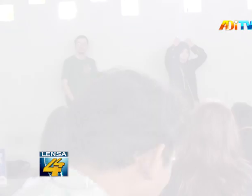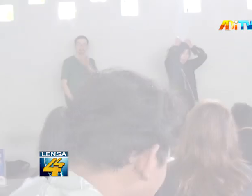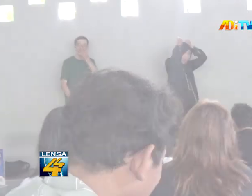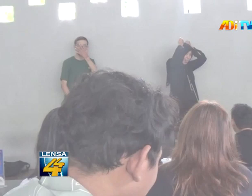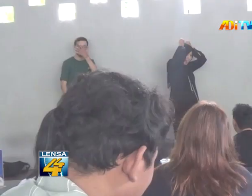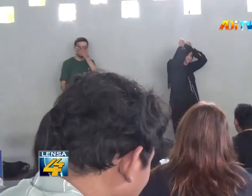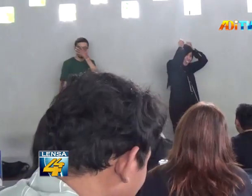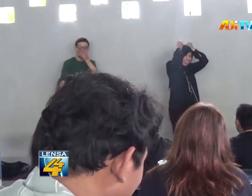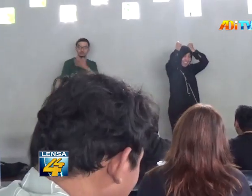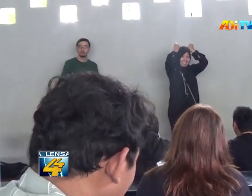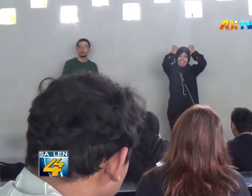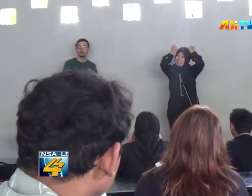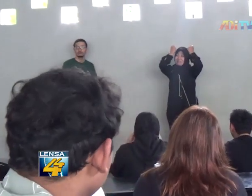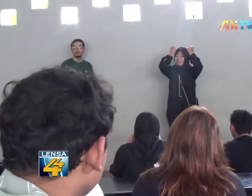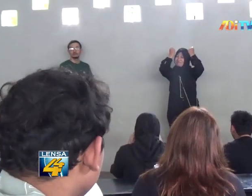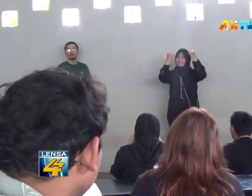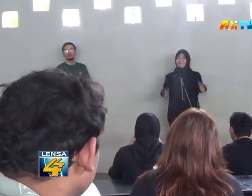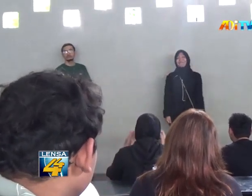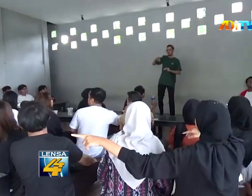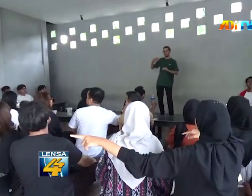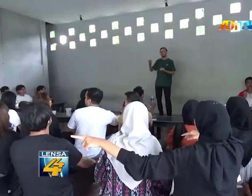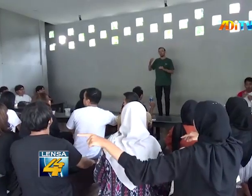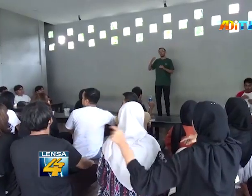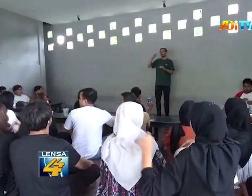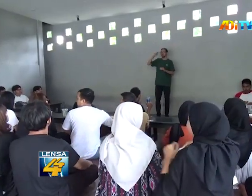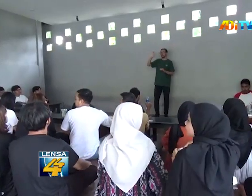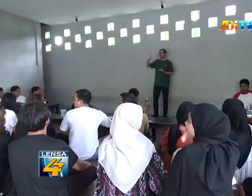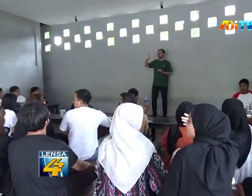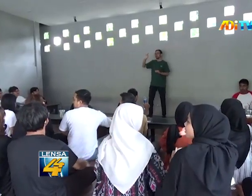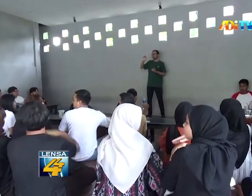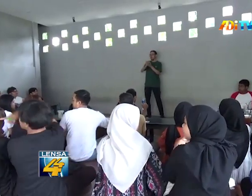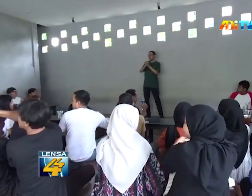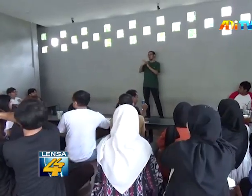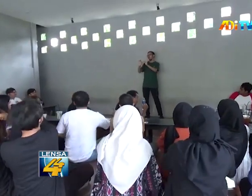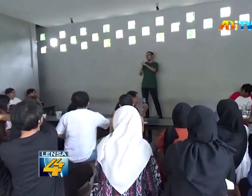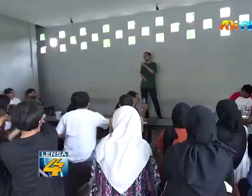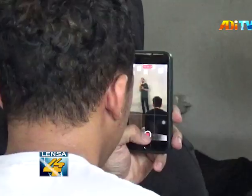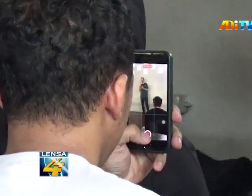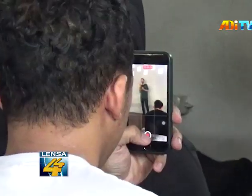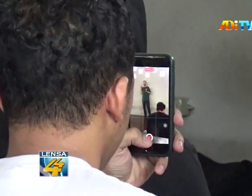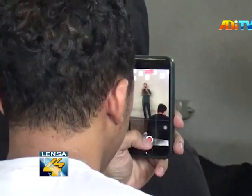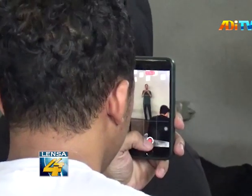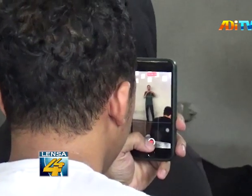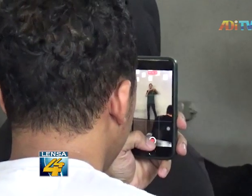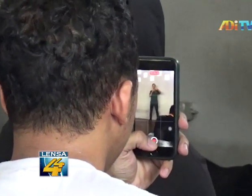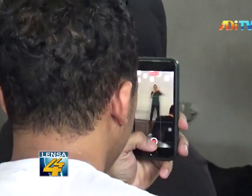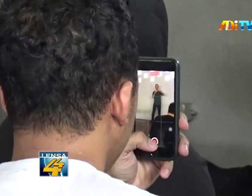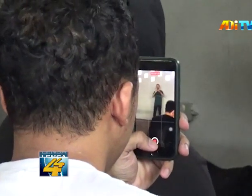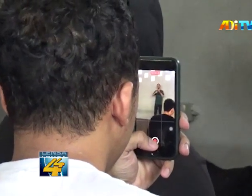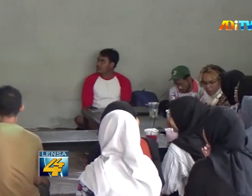sih untuk meningkatkan sumber daya manusia teman tuli dan juru bahasa isyarat berharap acara serupa mampu